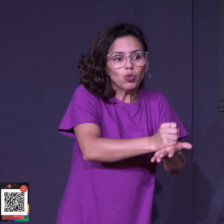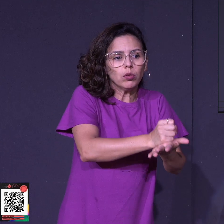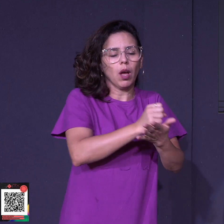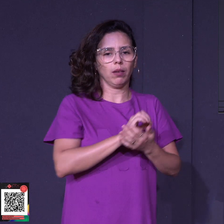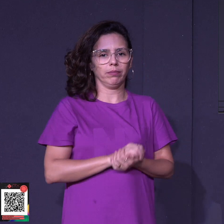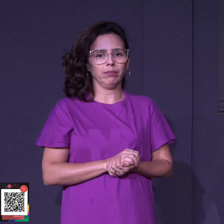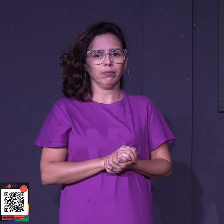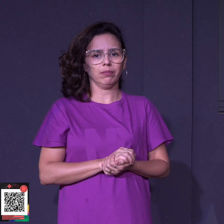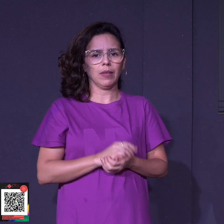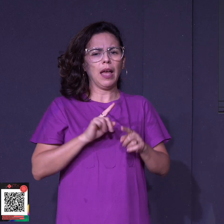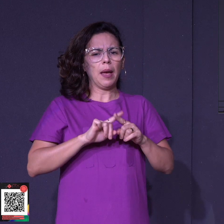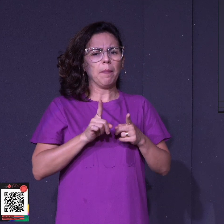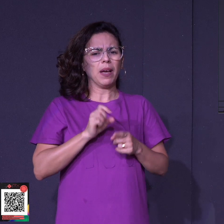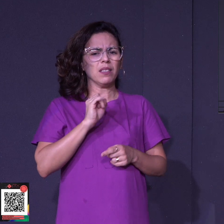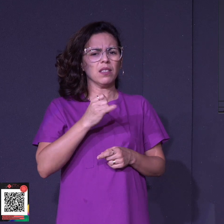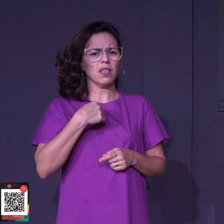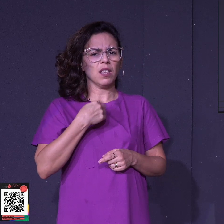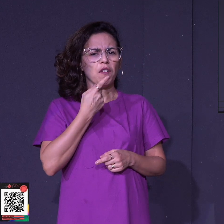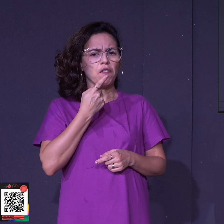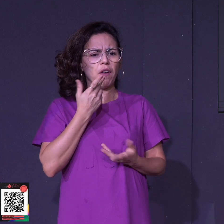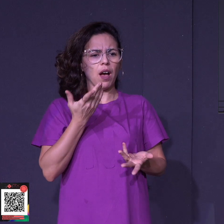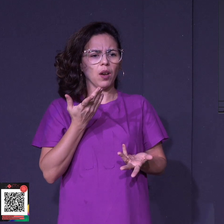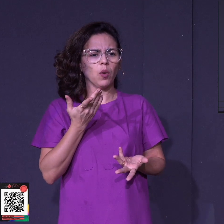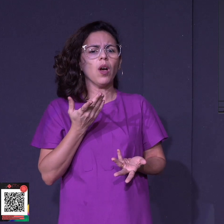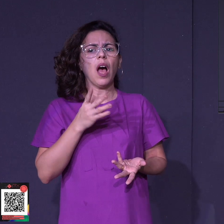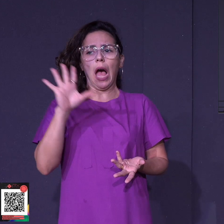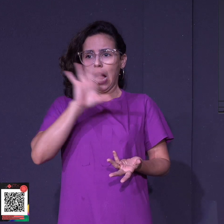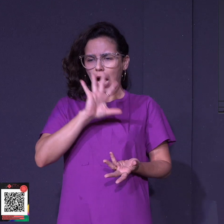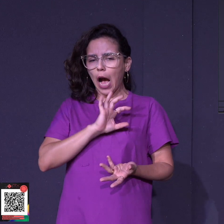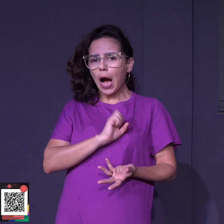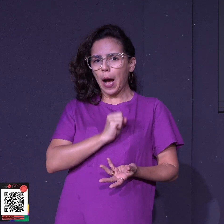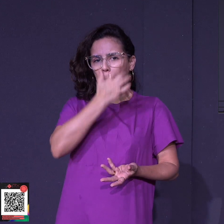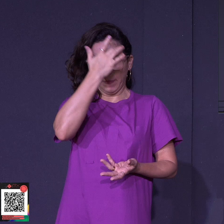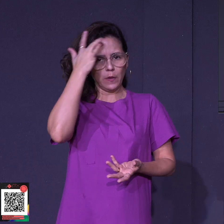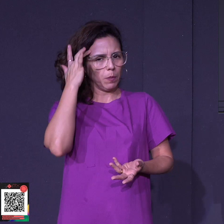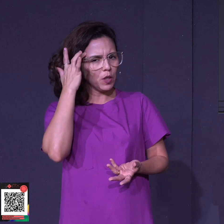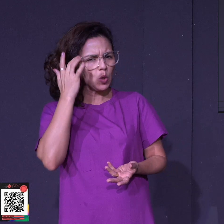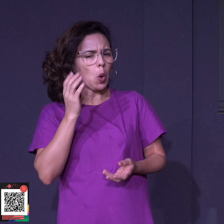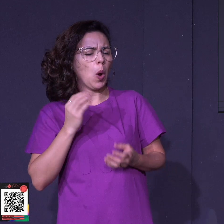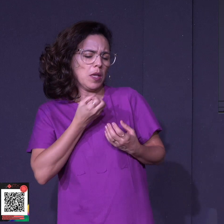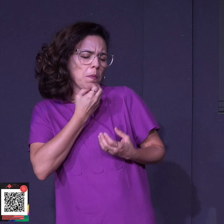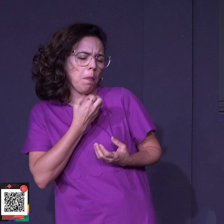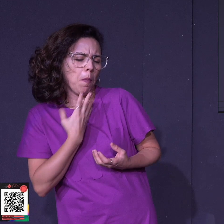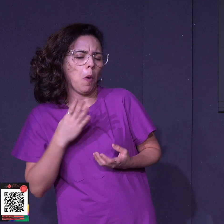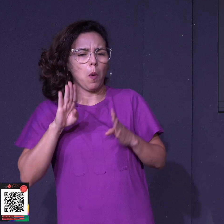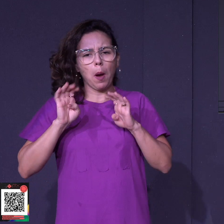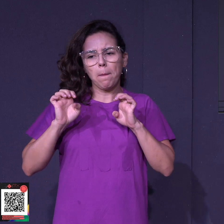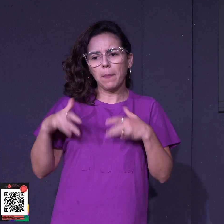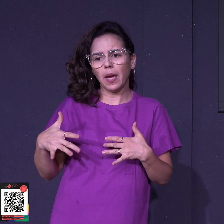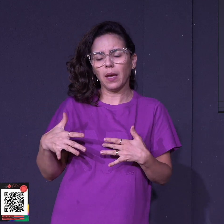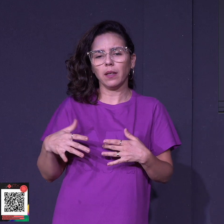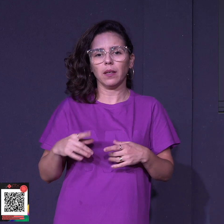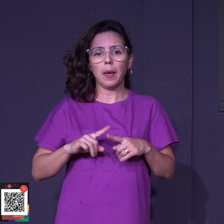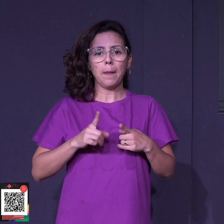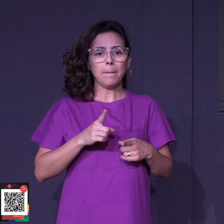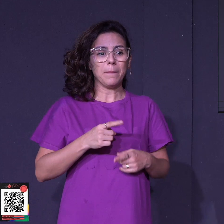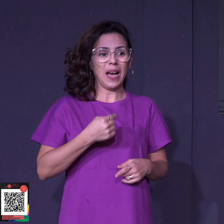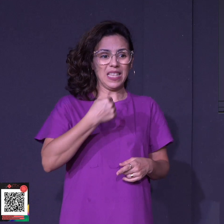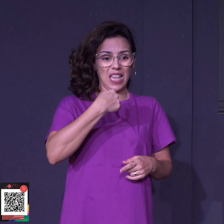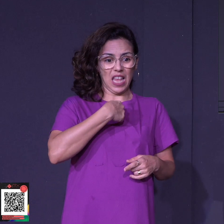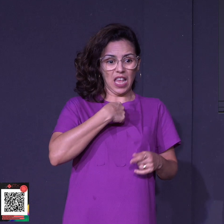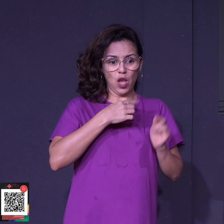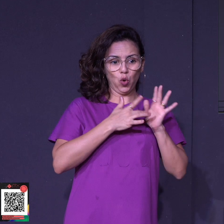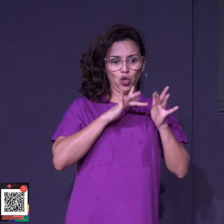Mas eu lhes digo, amem os seus inimigos. Orem por aqueles que os perseguem, para que vocês venham a